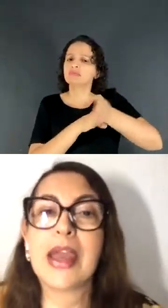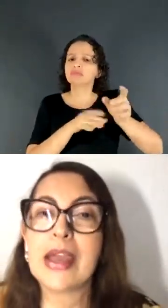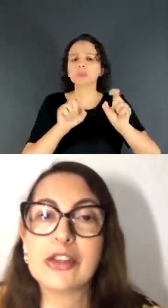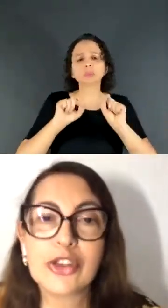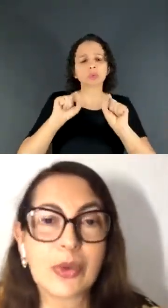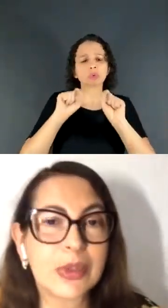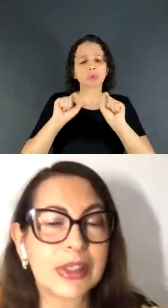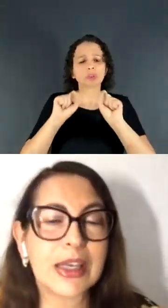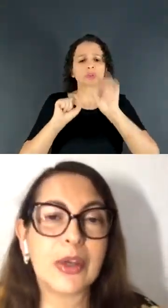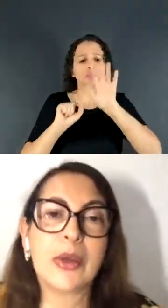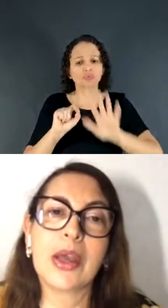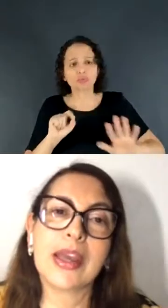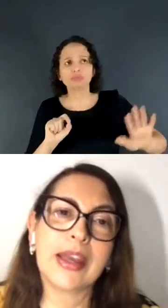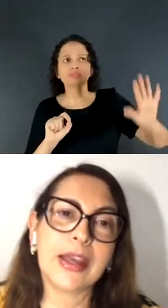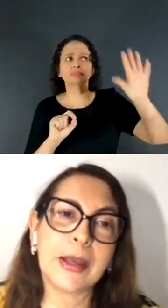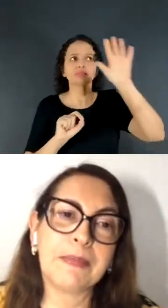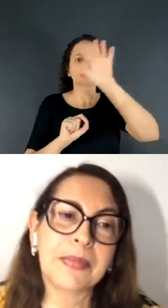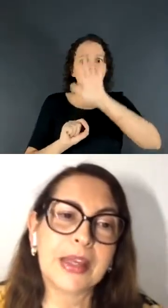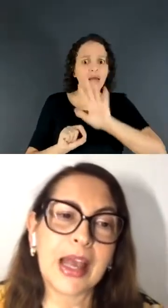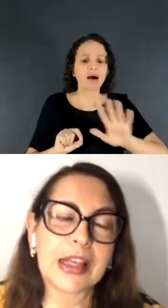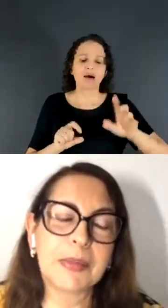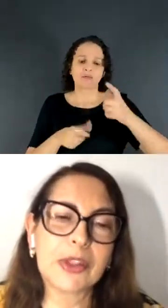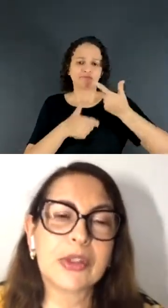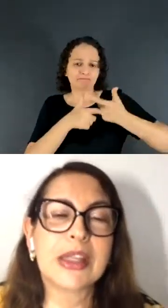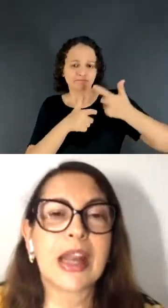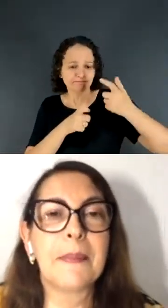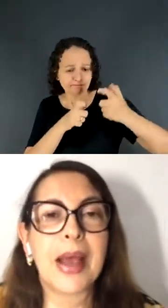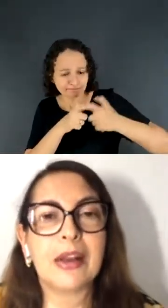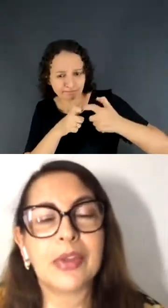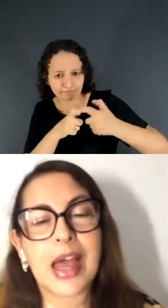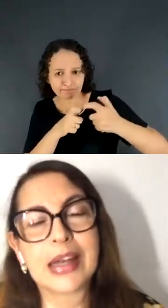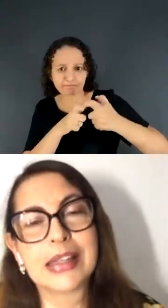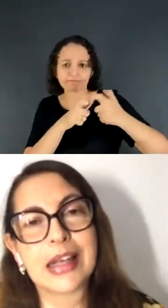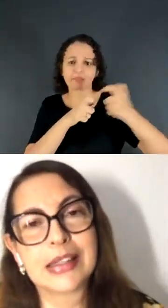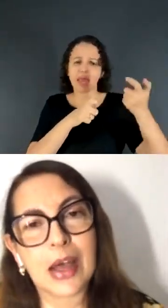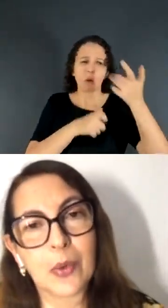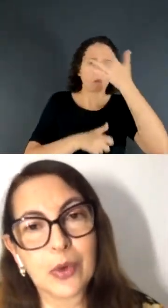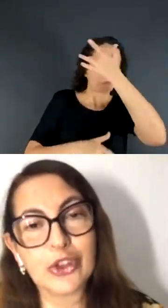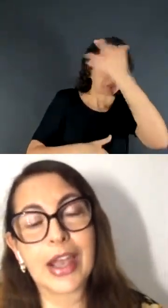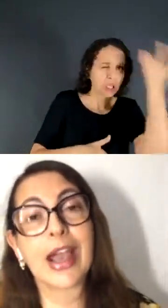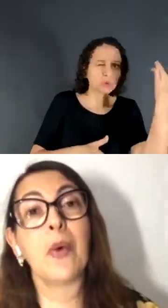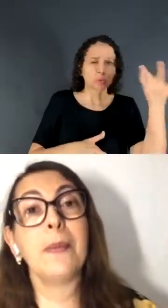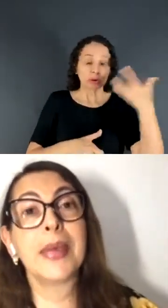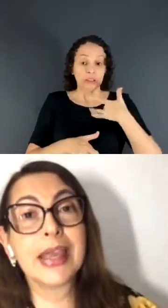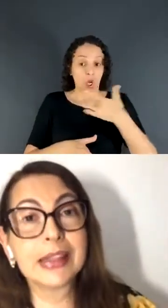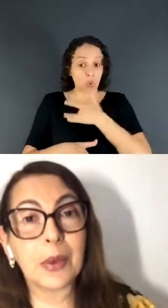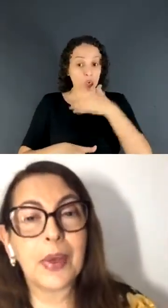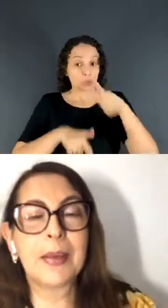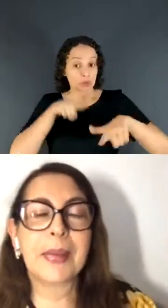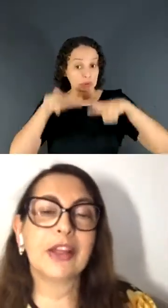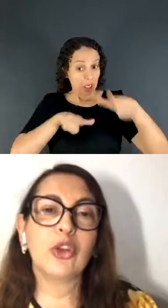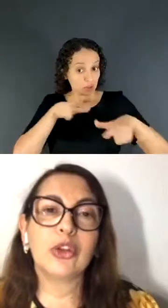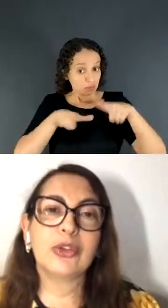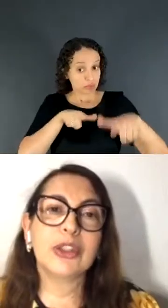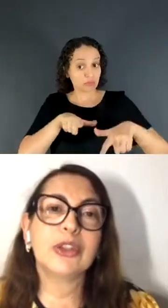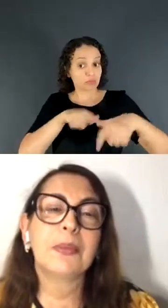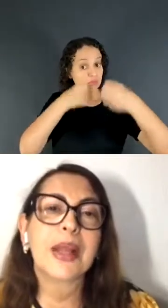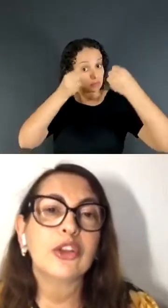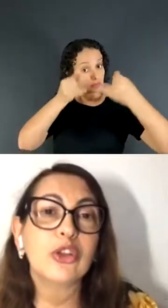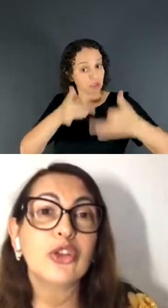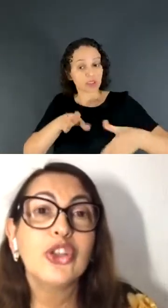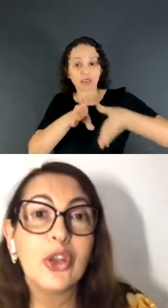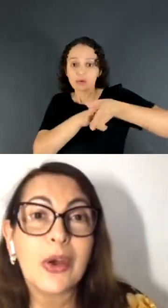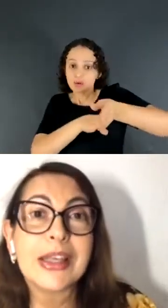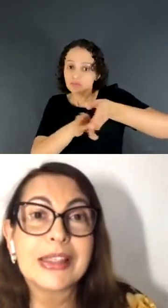que médicos, que as pessoas que trabalham na área da saúde recomendam